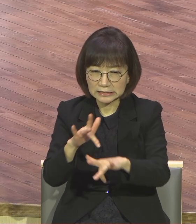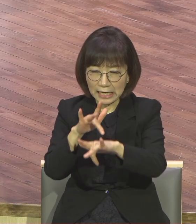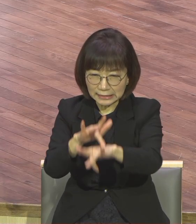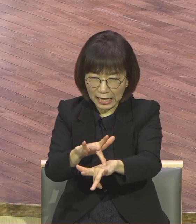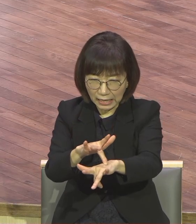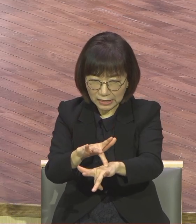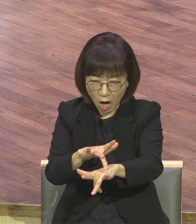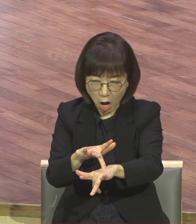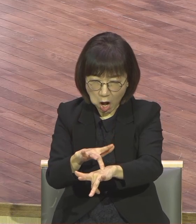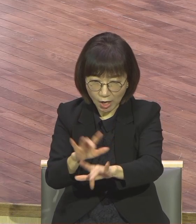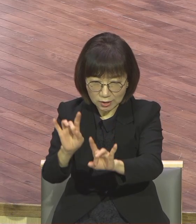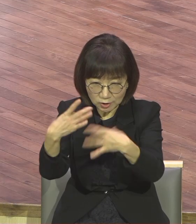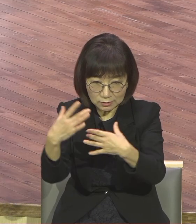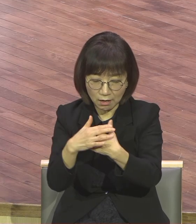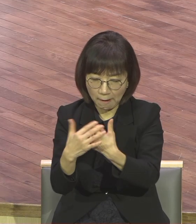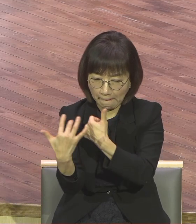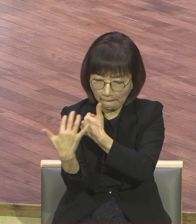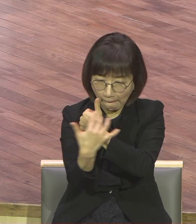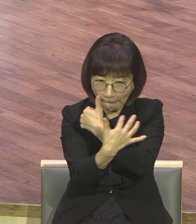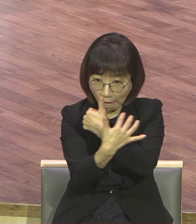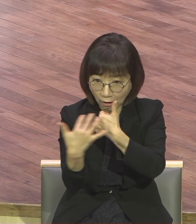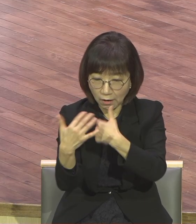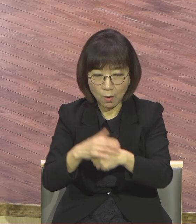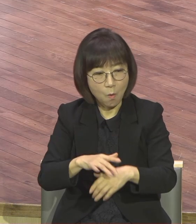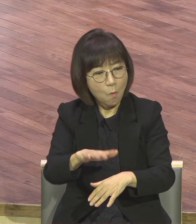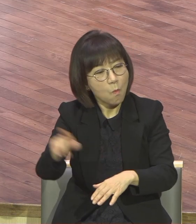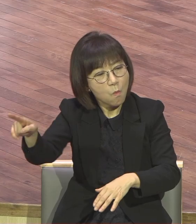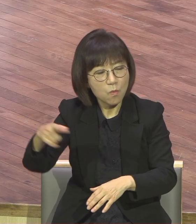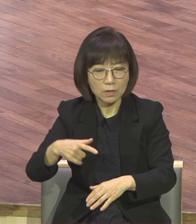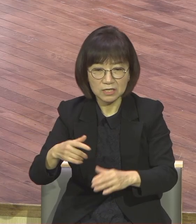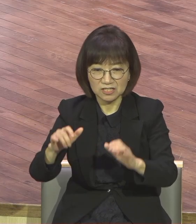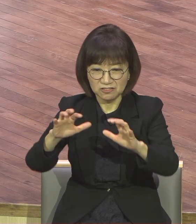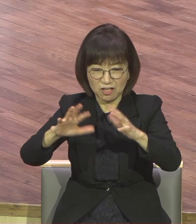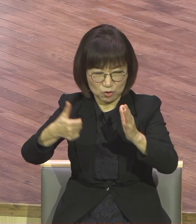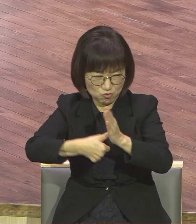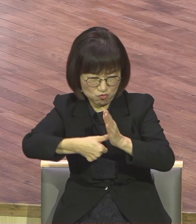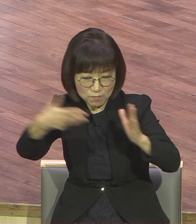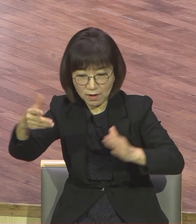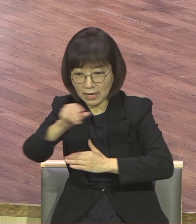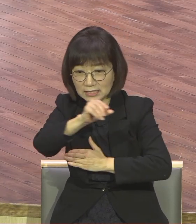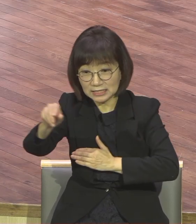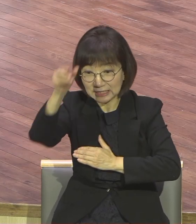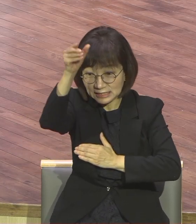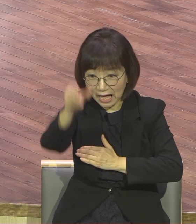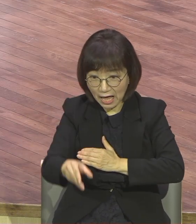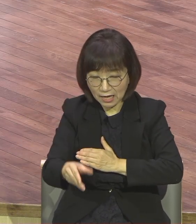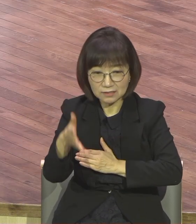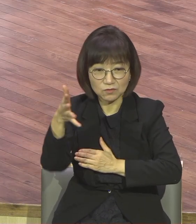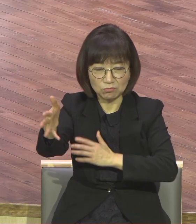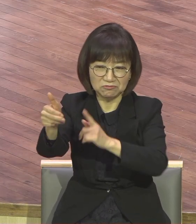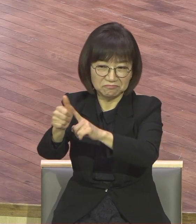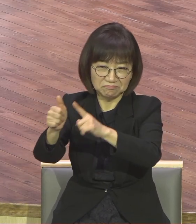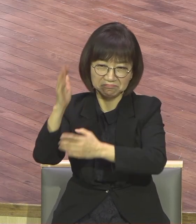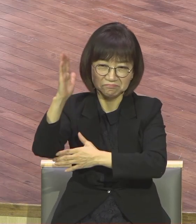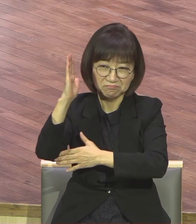속입니다. 세계적인 신학자가 이야기했다고 그것이 정답입니까? 전혀 그렇지 않아요.